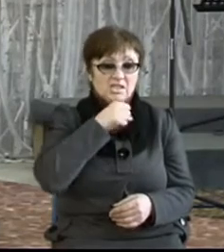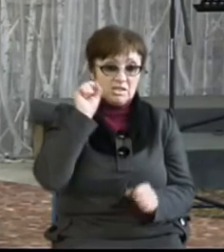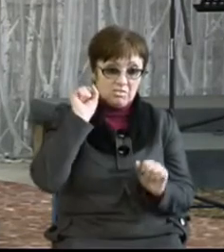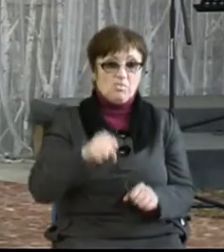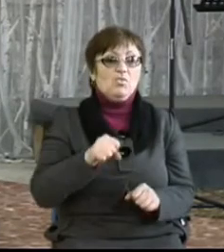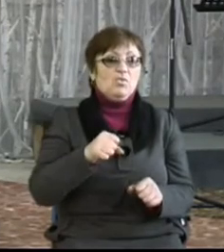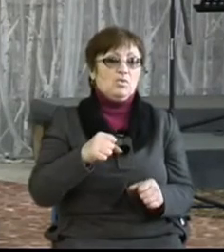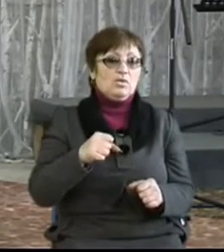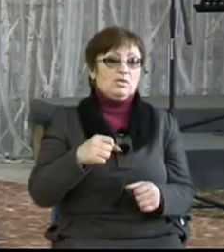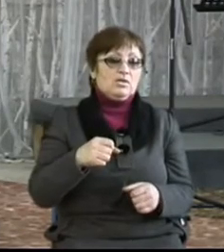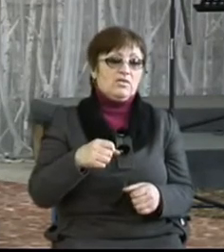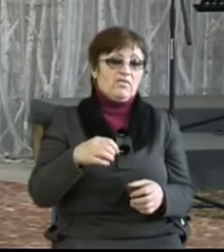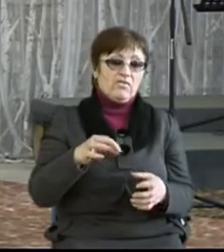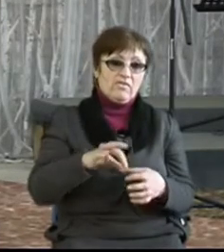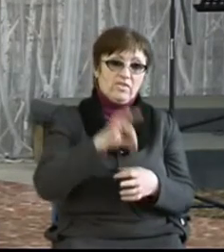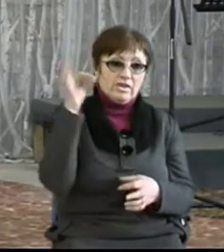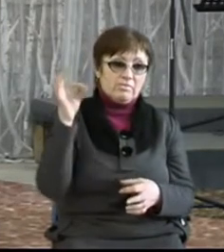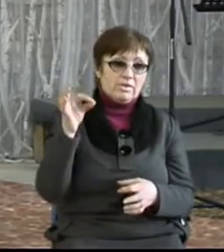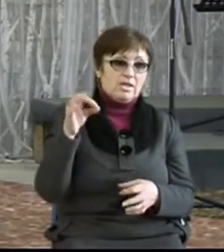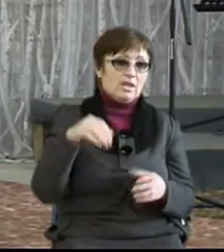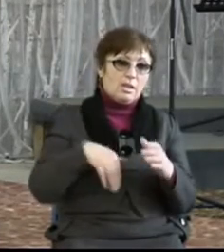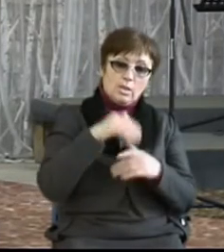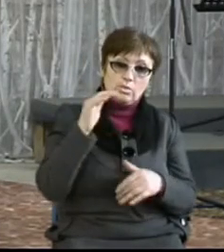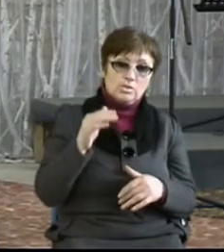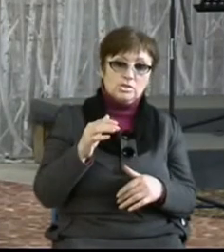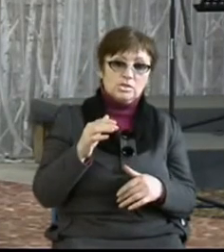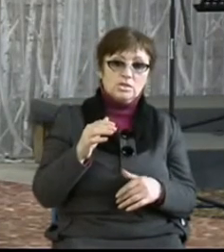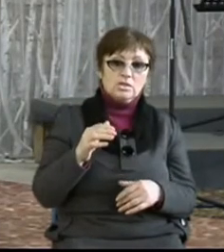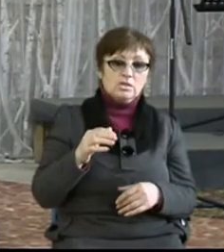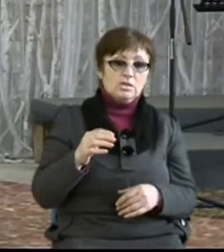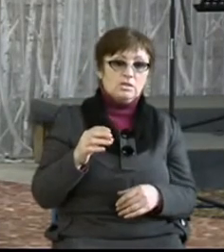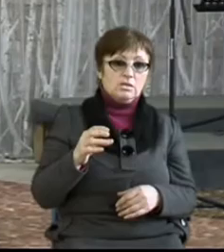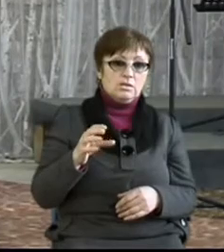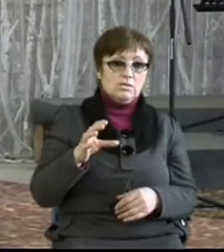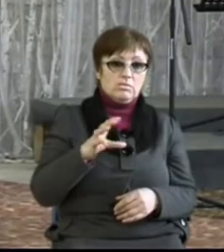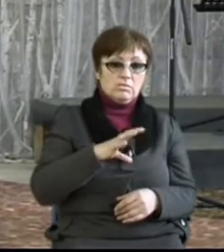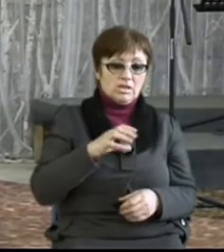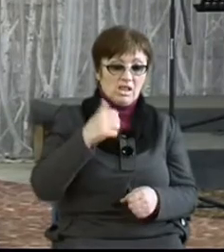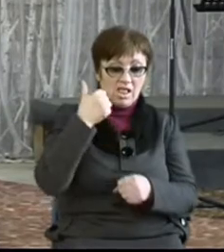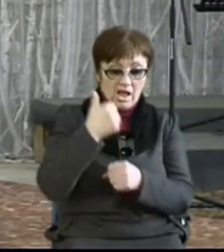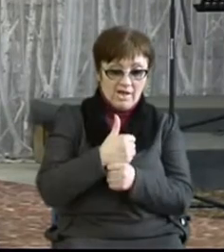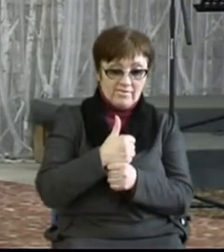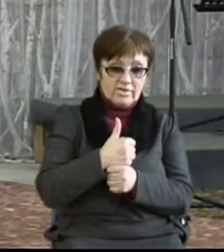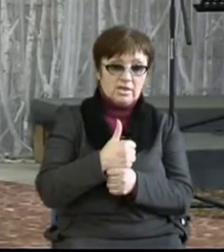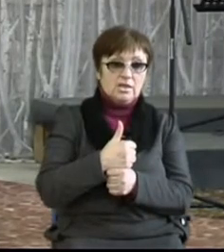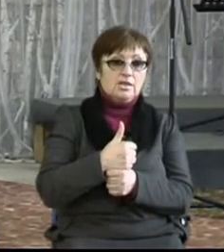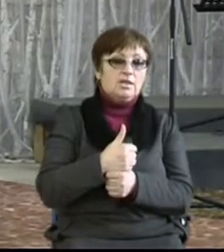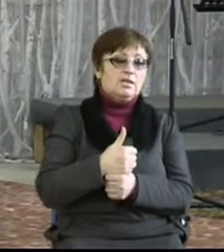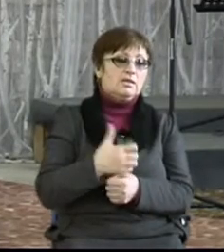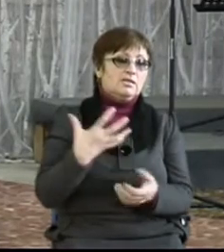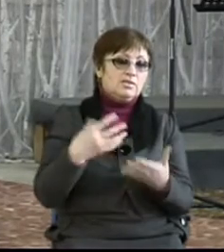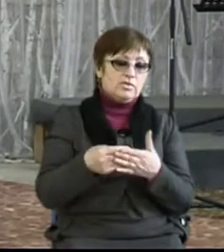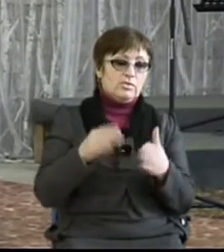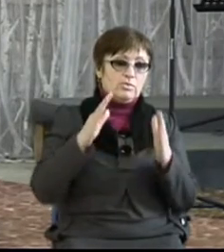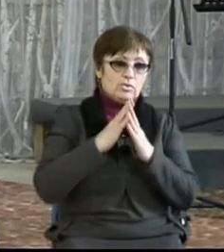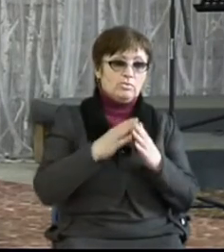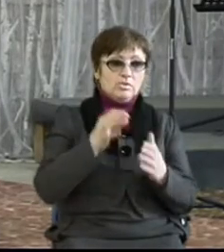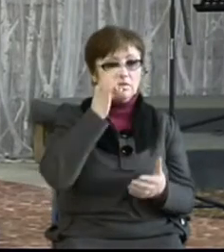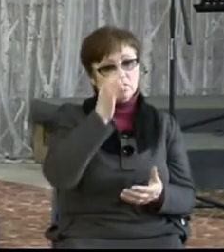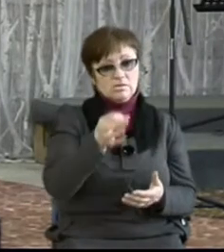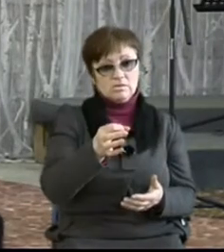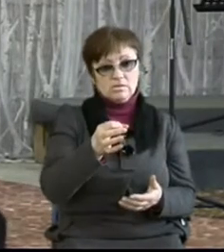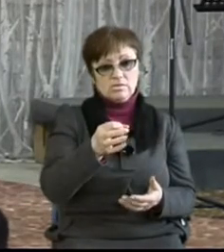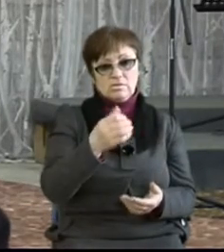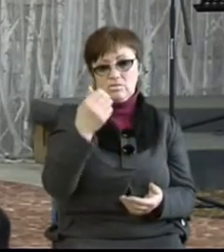он мог себе позволить эти вещи, я думаю, вот, и находился в главенствующем положении в своем доме, и сказать Лоту, ну